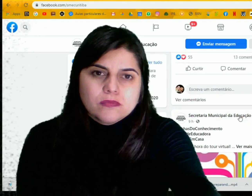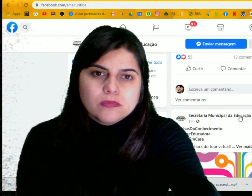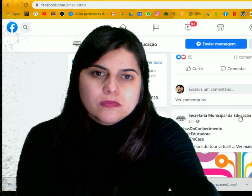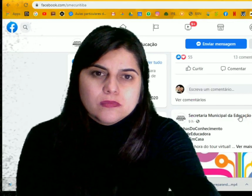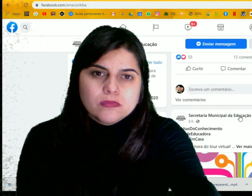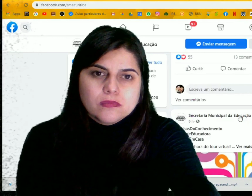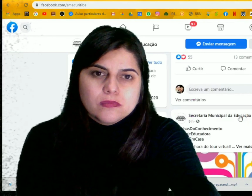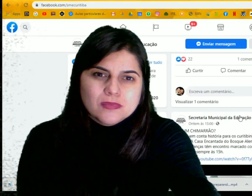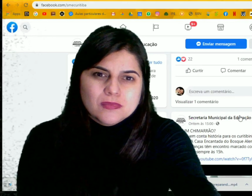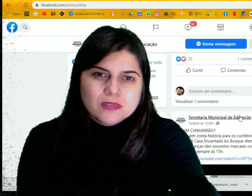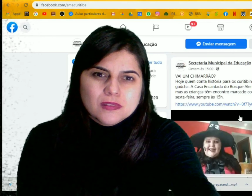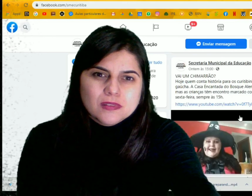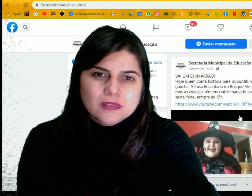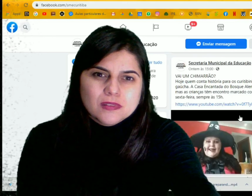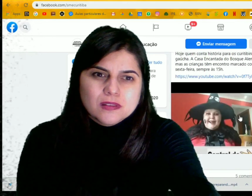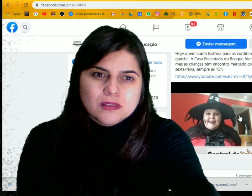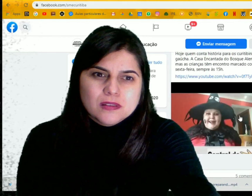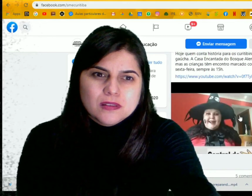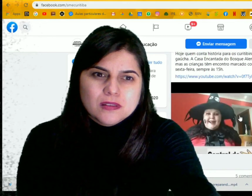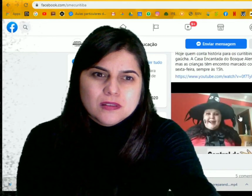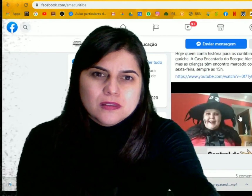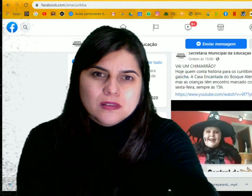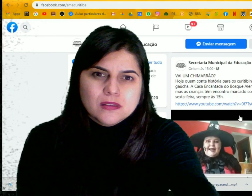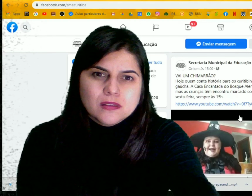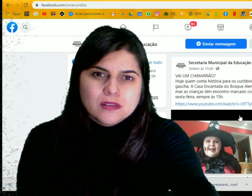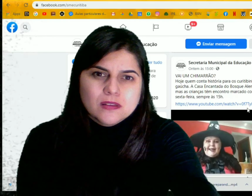Hoje, dia 17.